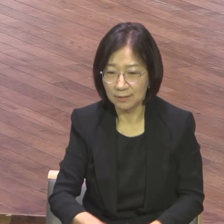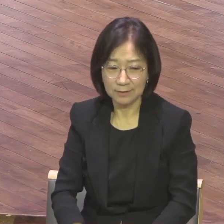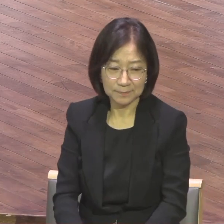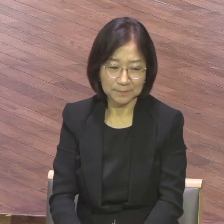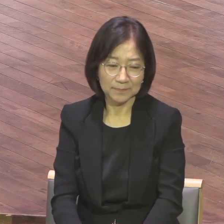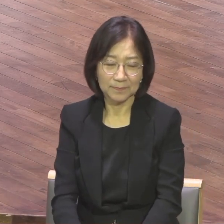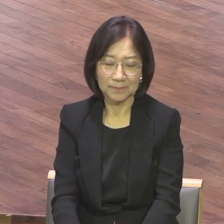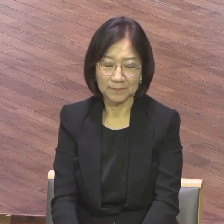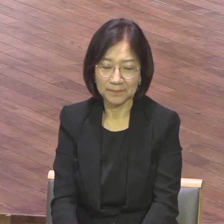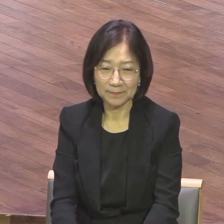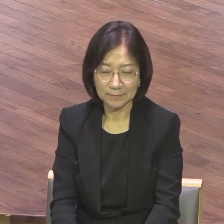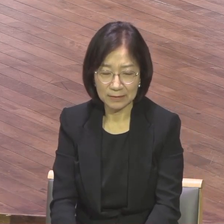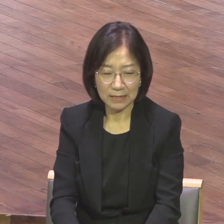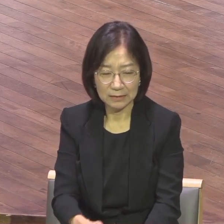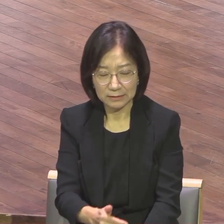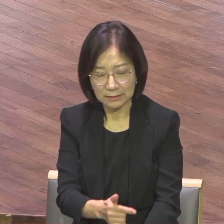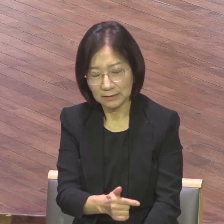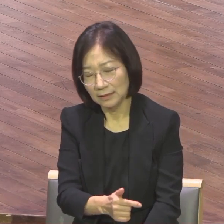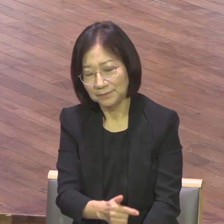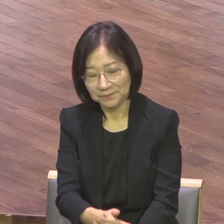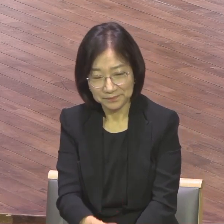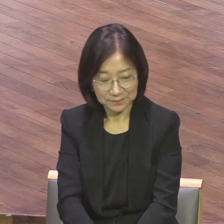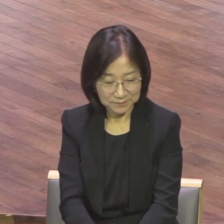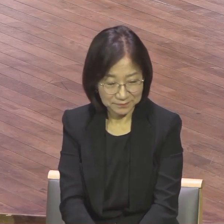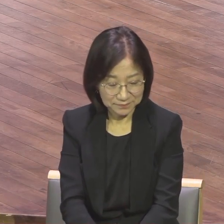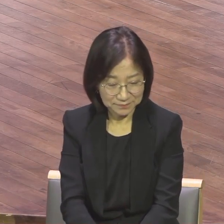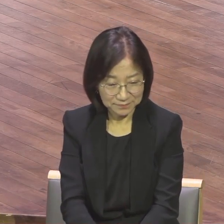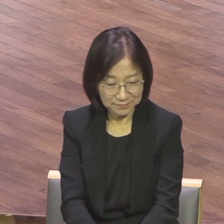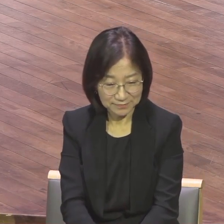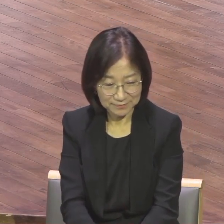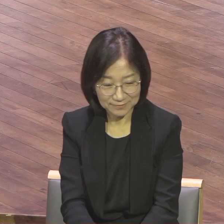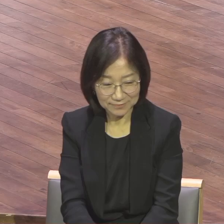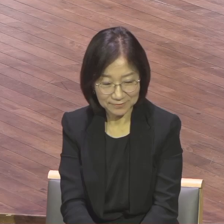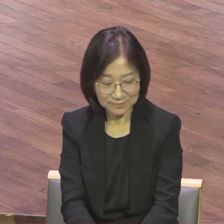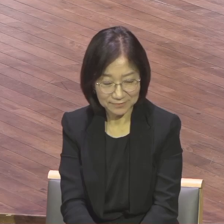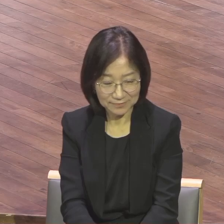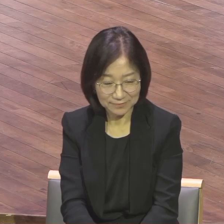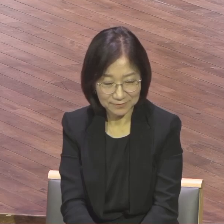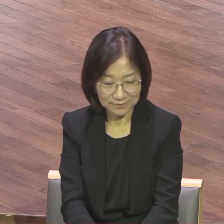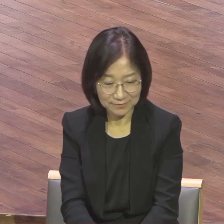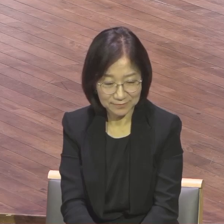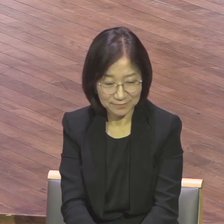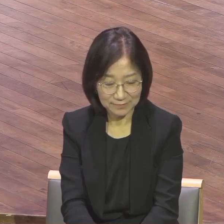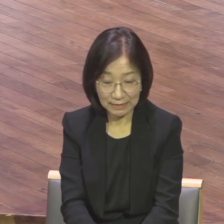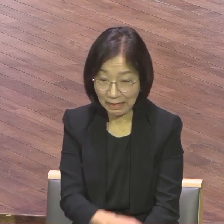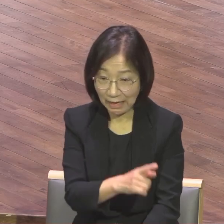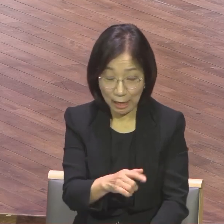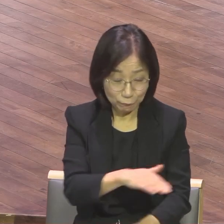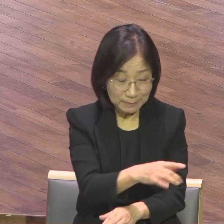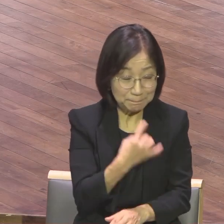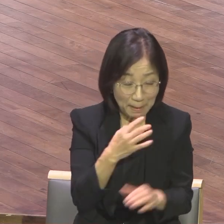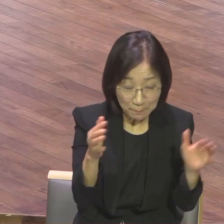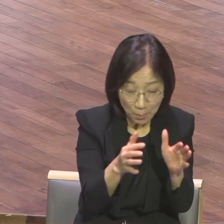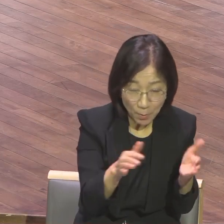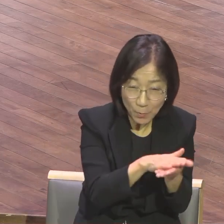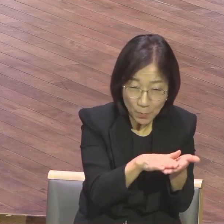이게 속는 거예요. 이게 망하는 길입니다. 그래서 문 닫는 겁니다.